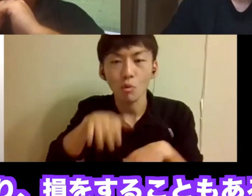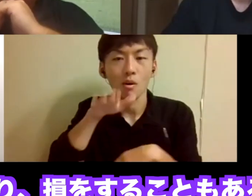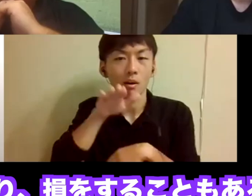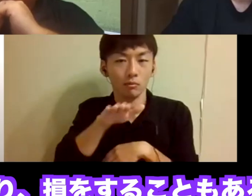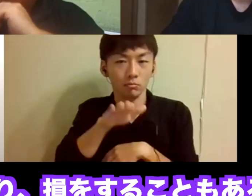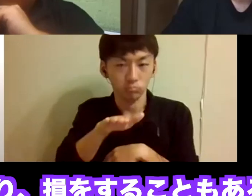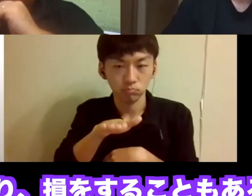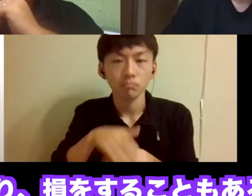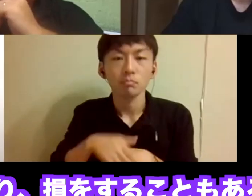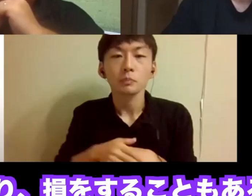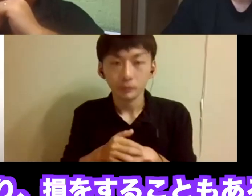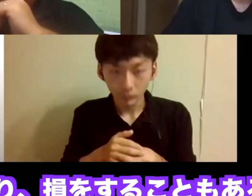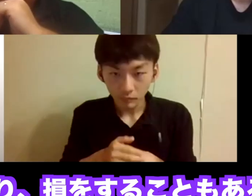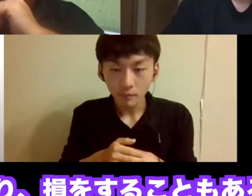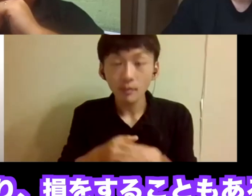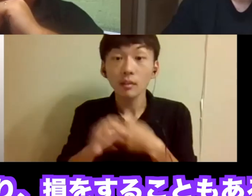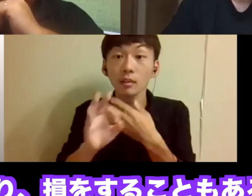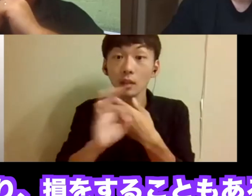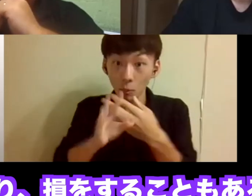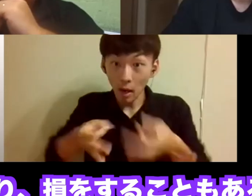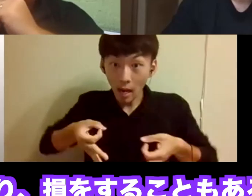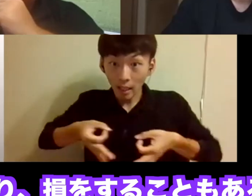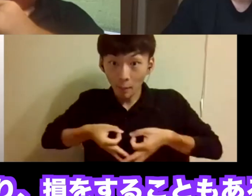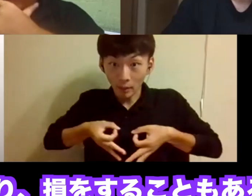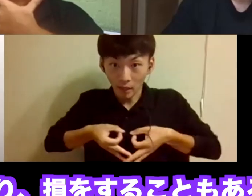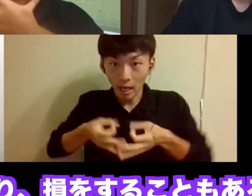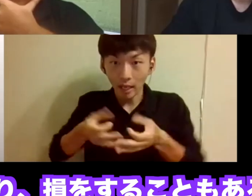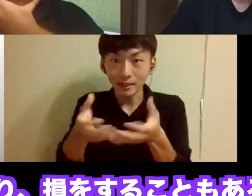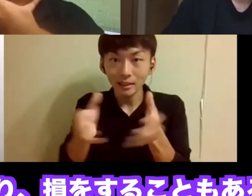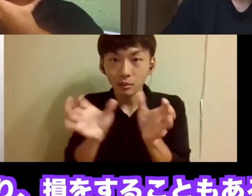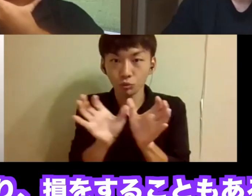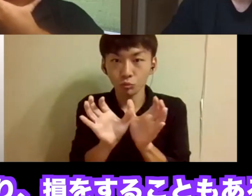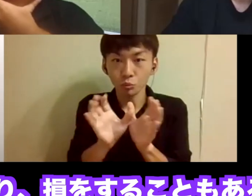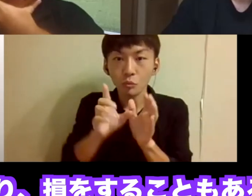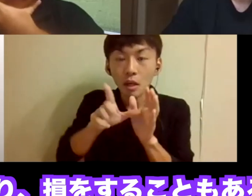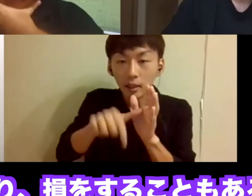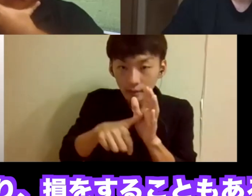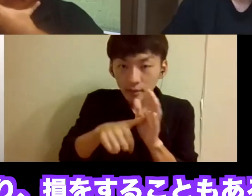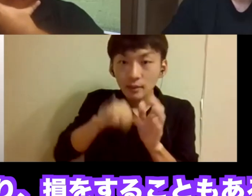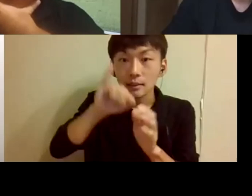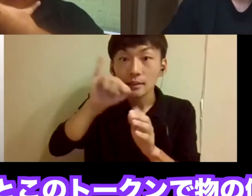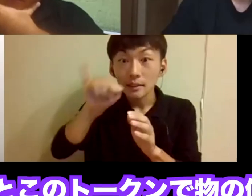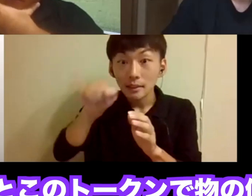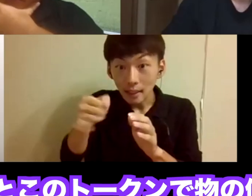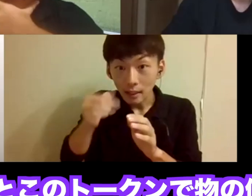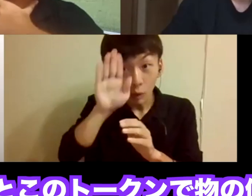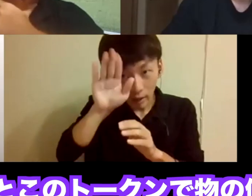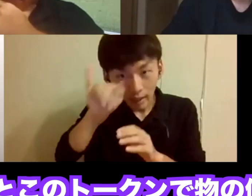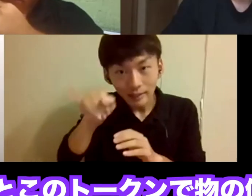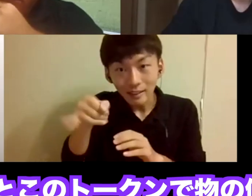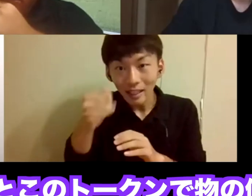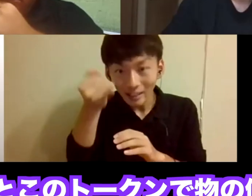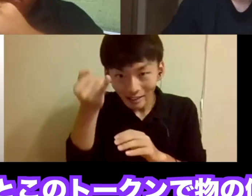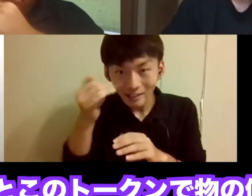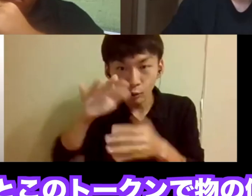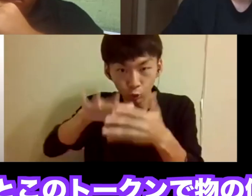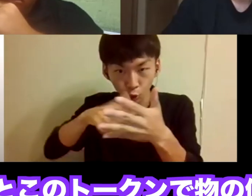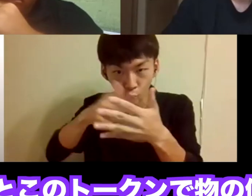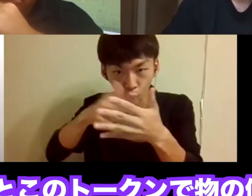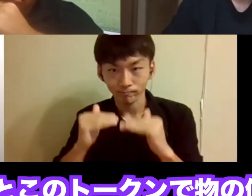僕ら鎌倉インターナシ fc というものがどんどんこれから jリーグの方に上がっていくと価値が上がっていくとなるとこのトークンというものの